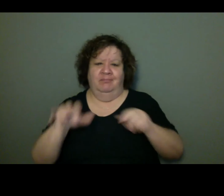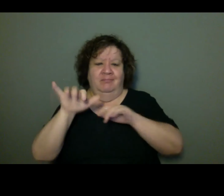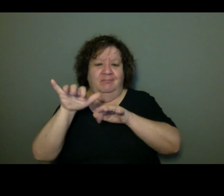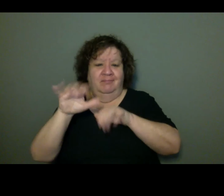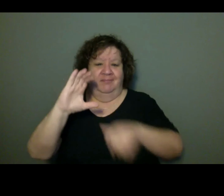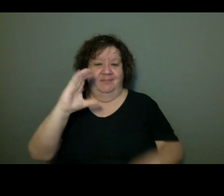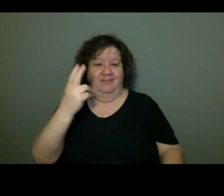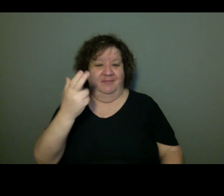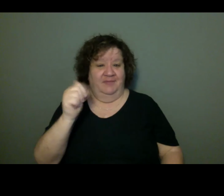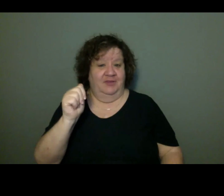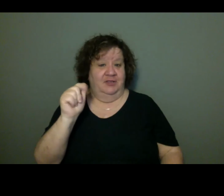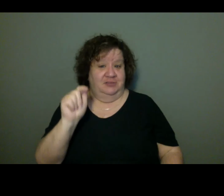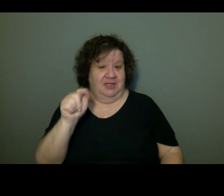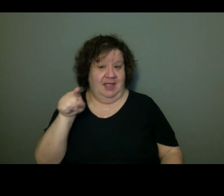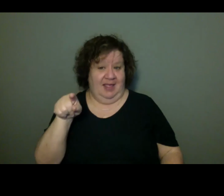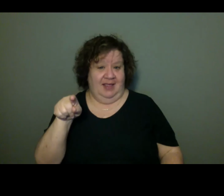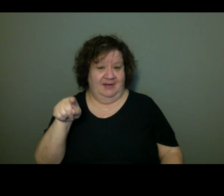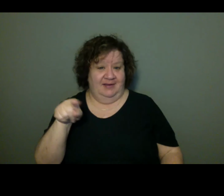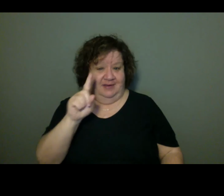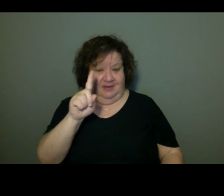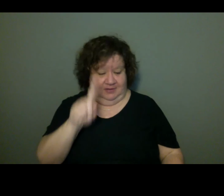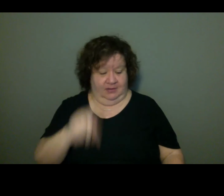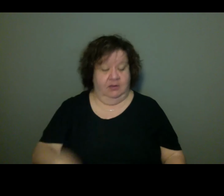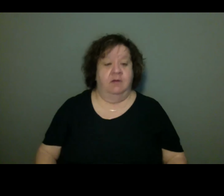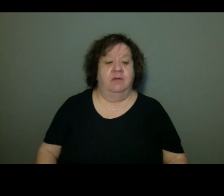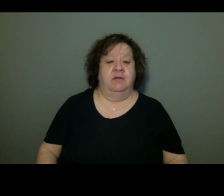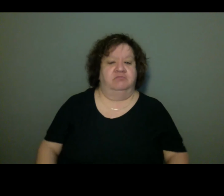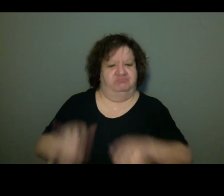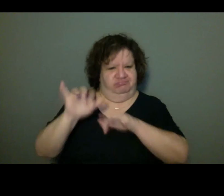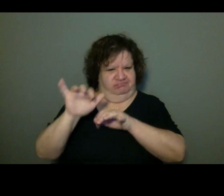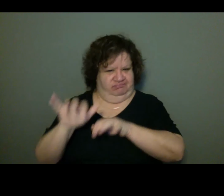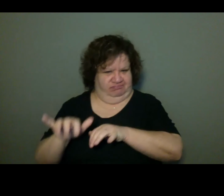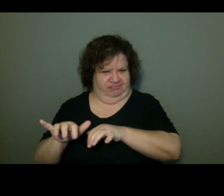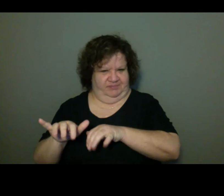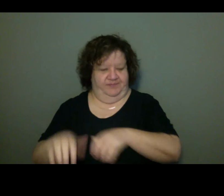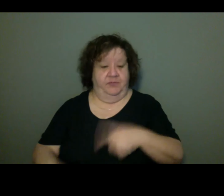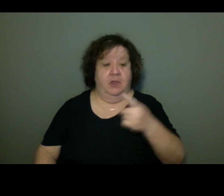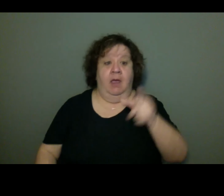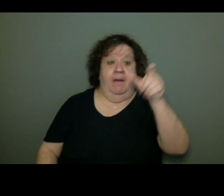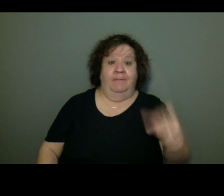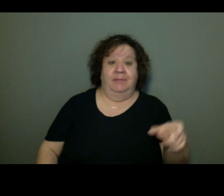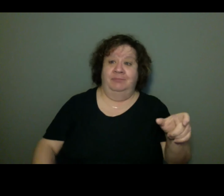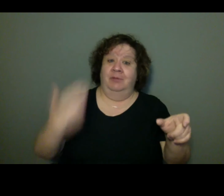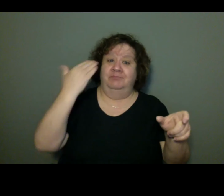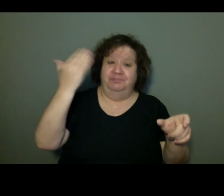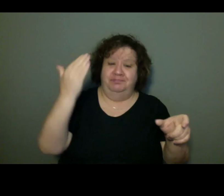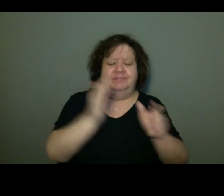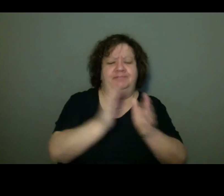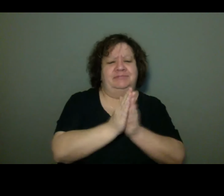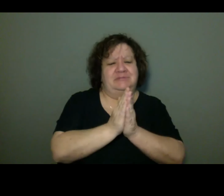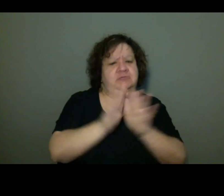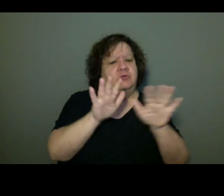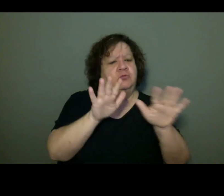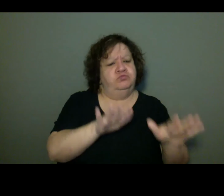Hãy subscribe bỏ lỡ những video hấp Hãy School Để không bỏ lỡ những video dẫn Hãy bỏ